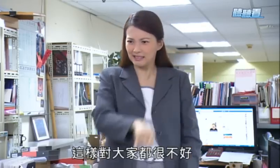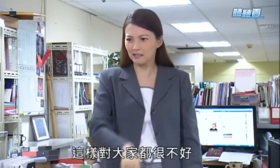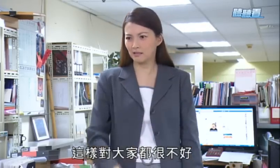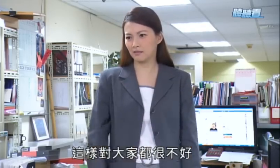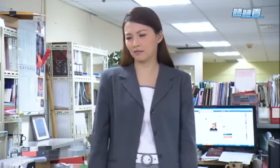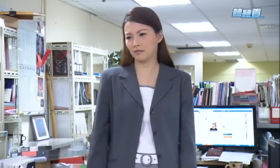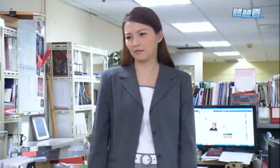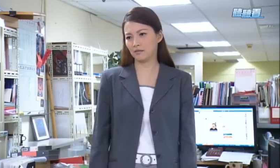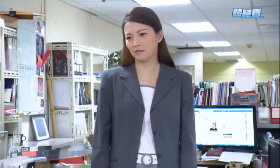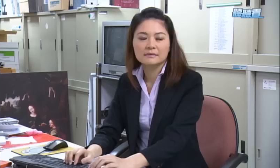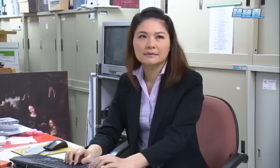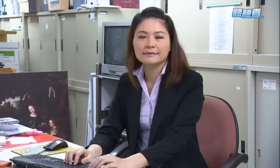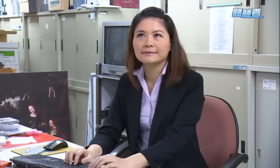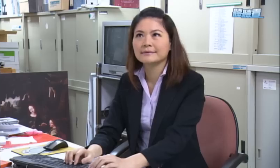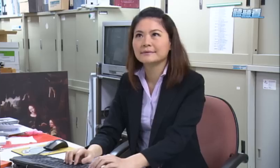好。